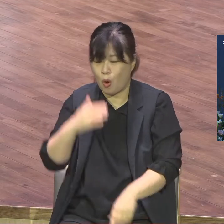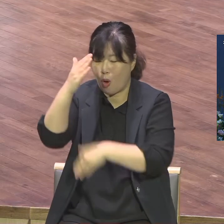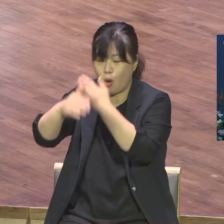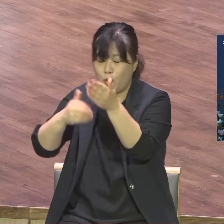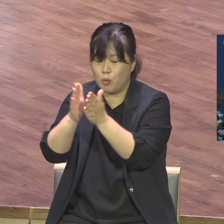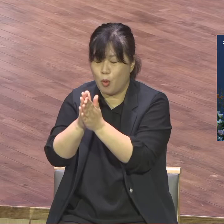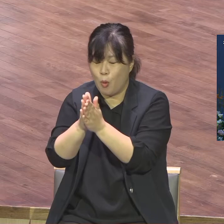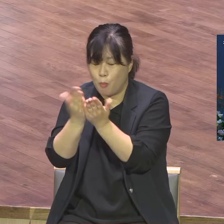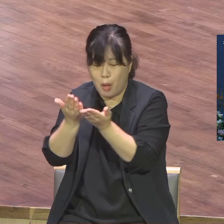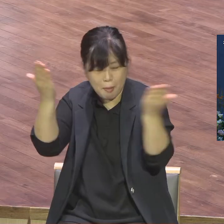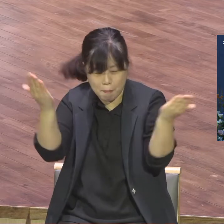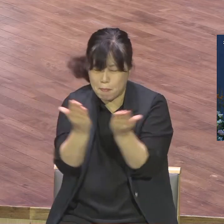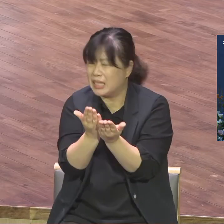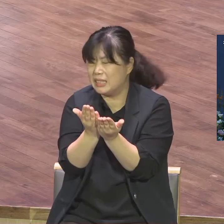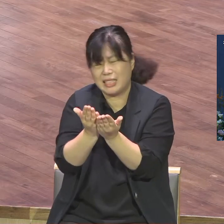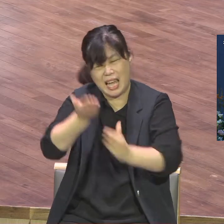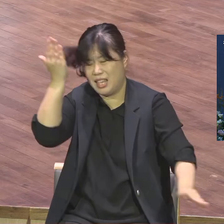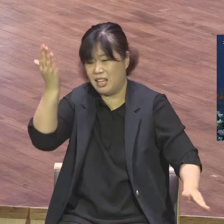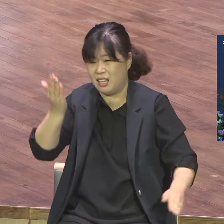그래서